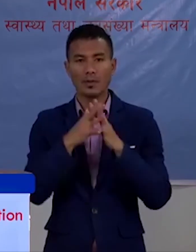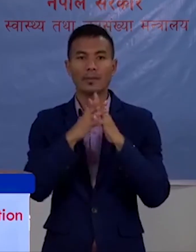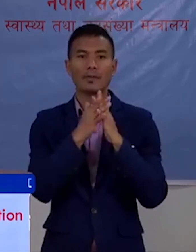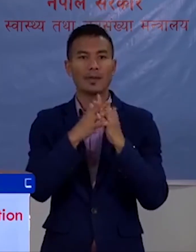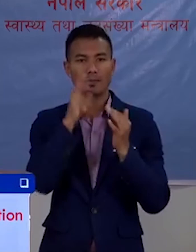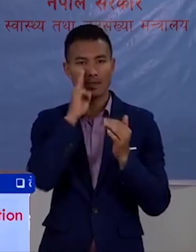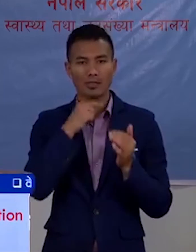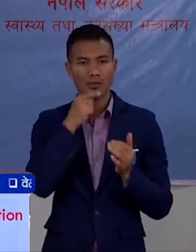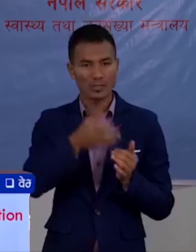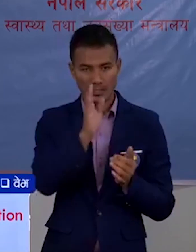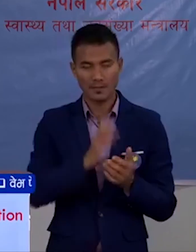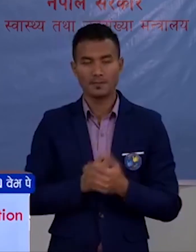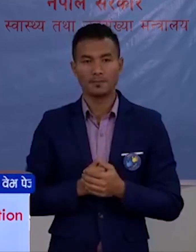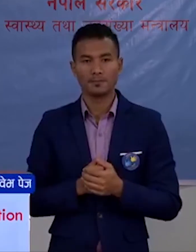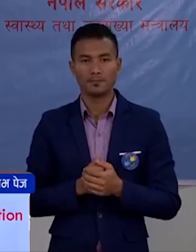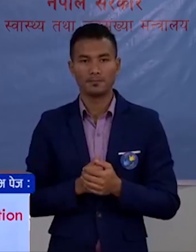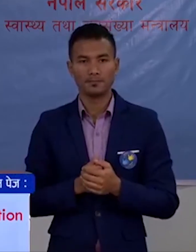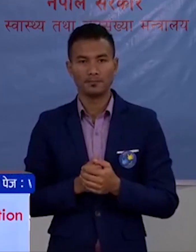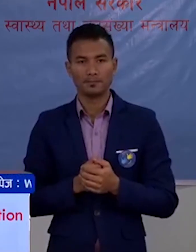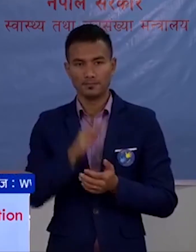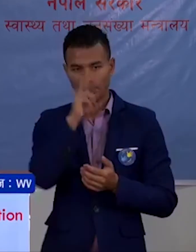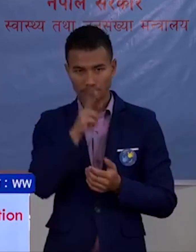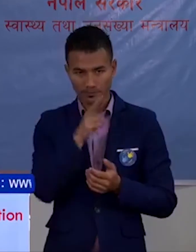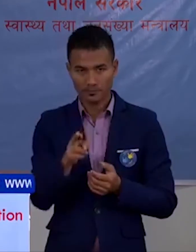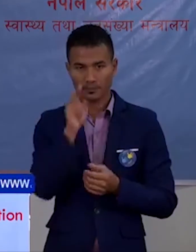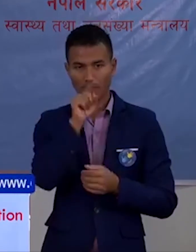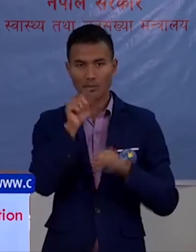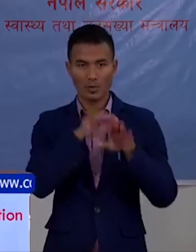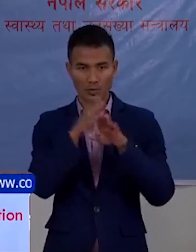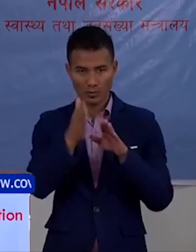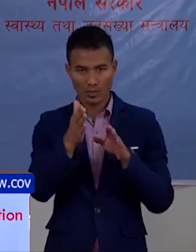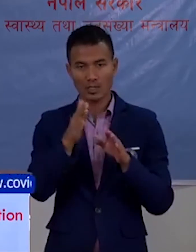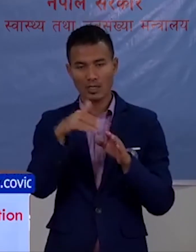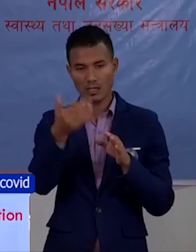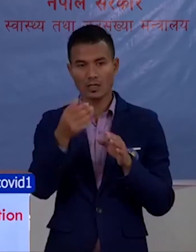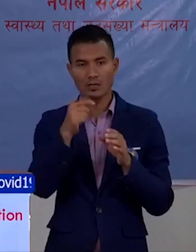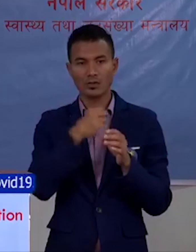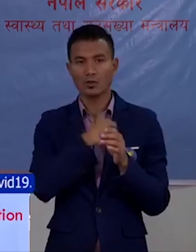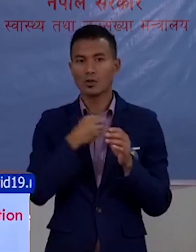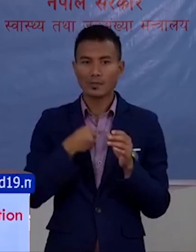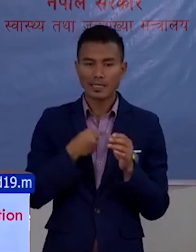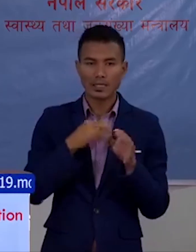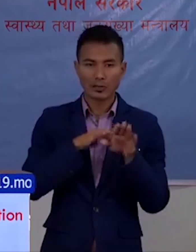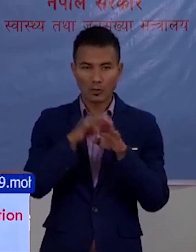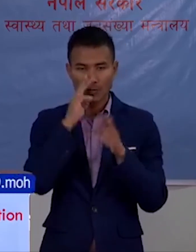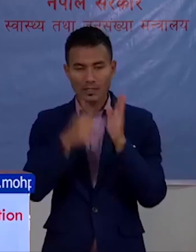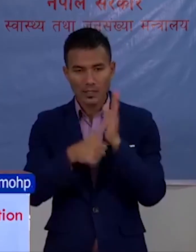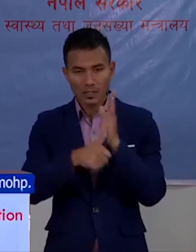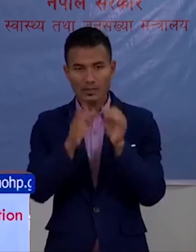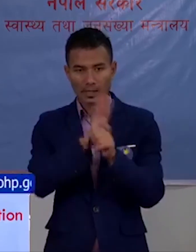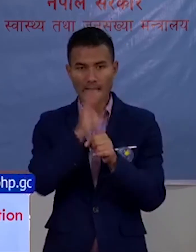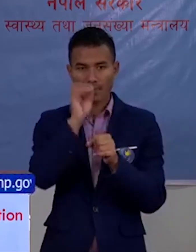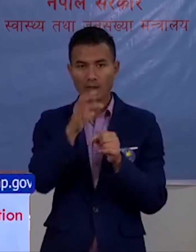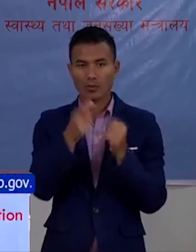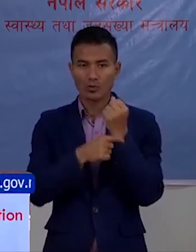भिडभाडमा नजाने र तपाईँहरूलाई एन्टिनेटल क्लिनिकमा जचाउँदाखेरि दिएको